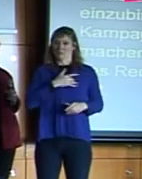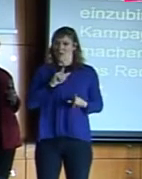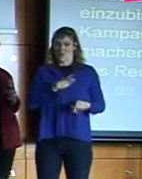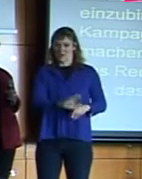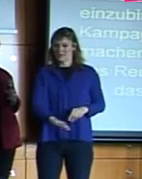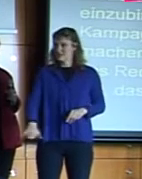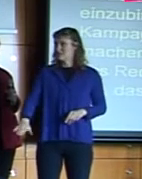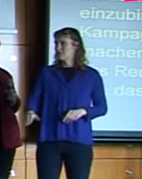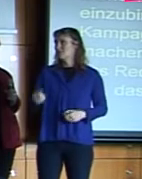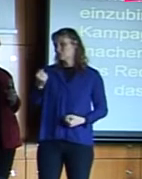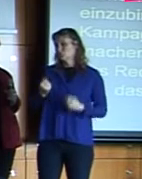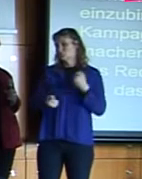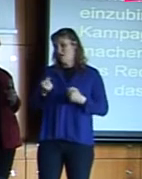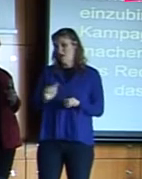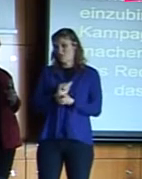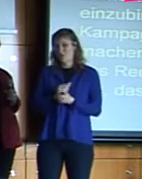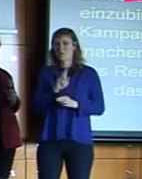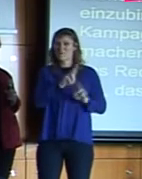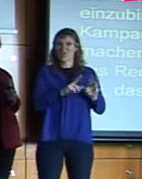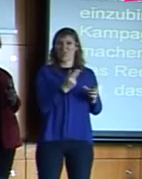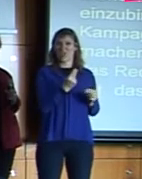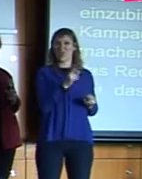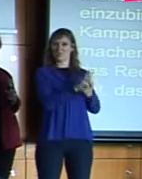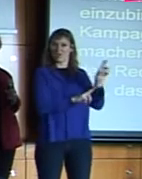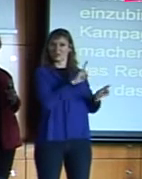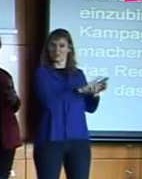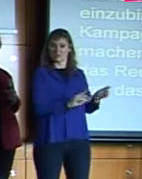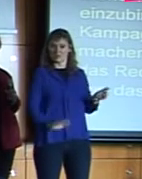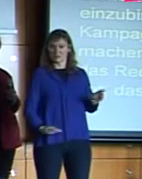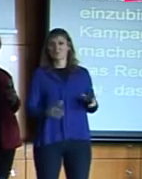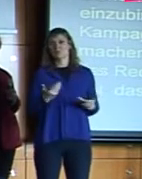die diese schweren Aufgaben übernehmen und die sind zwischen